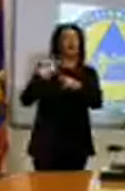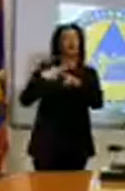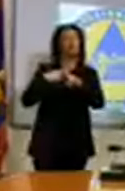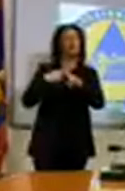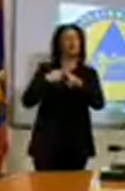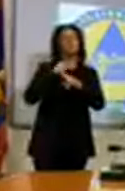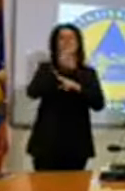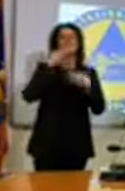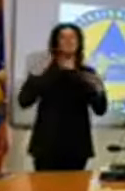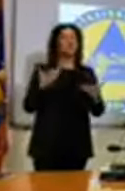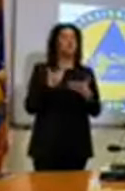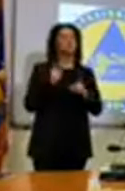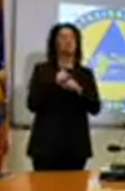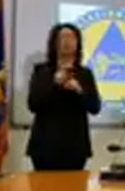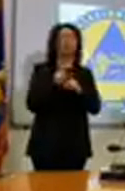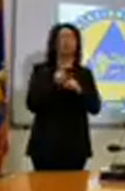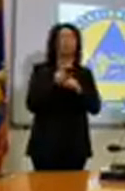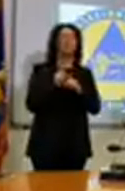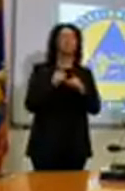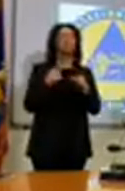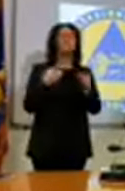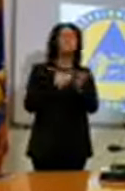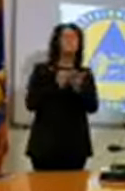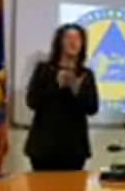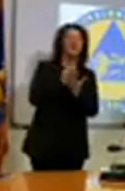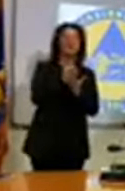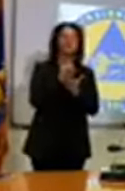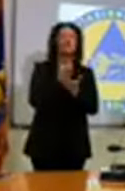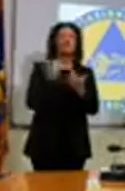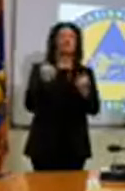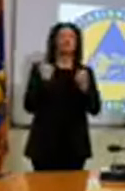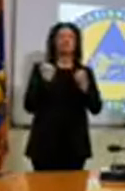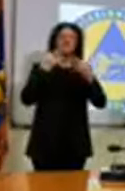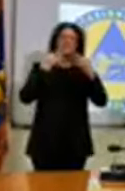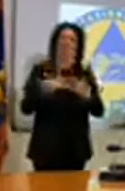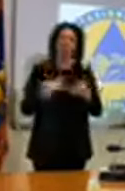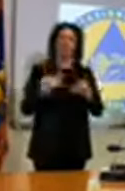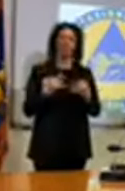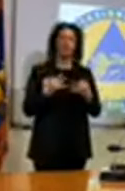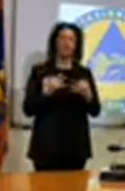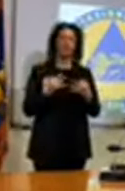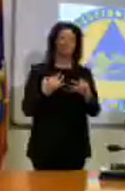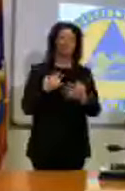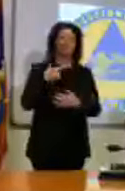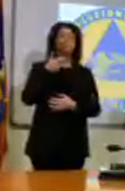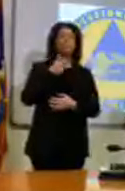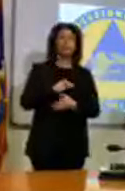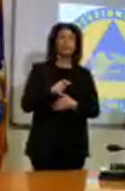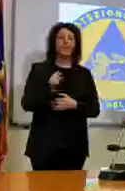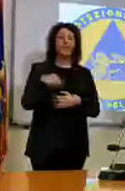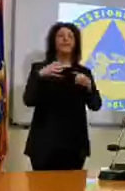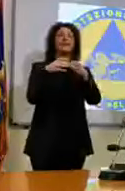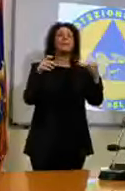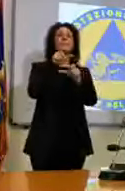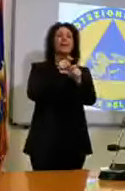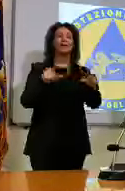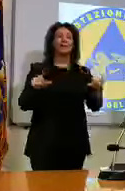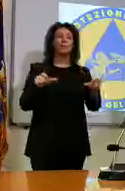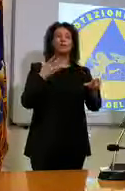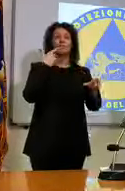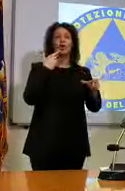che sia solida, che sia assolutamente sostenibile e sicura, perché poi gli imprenditori dicono noi vogliamo